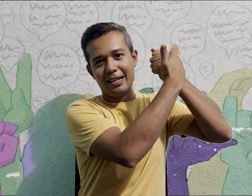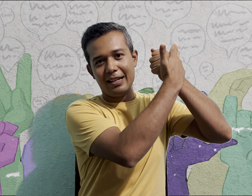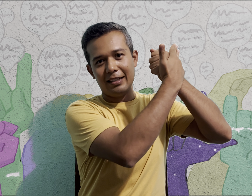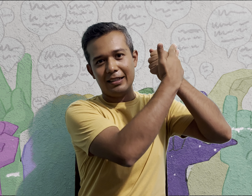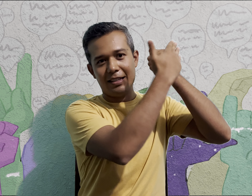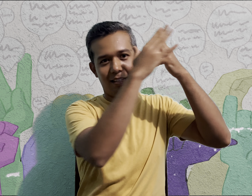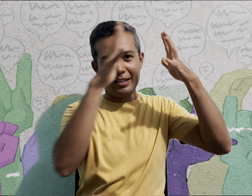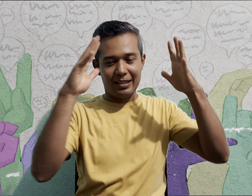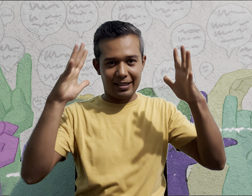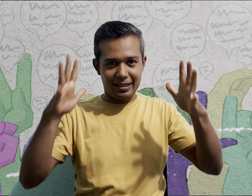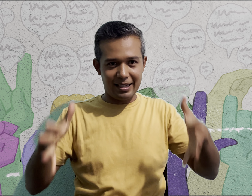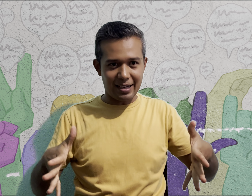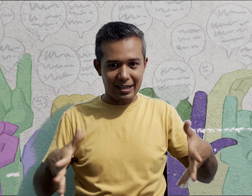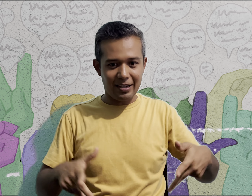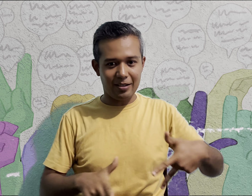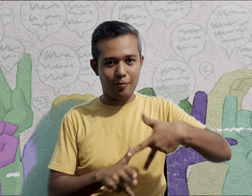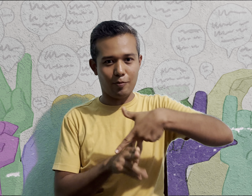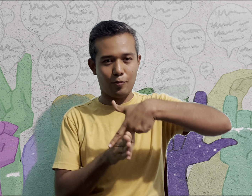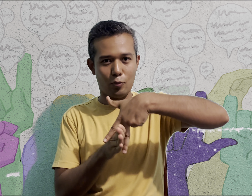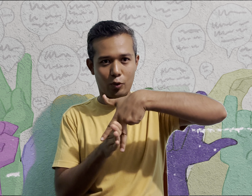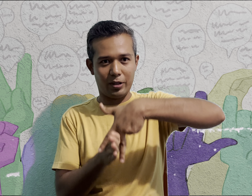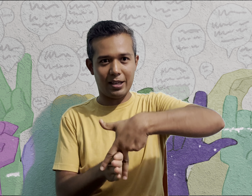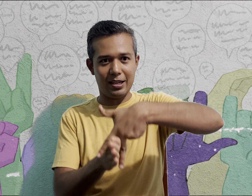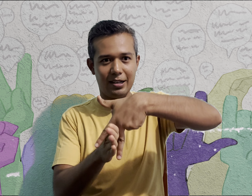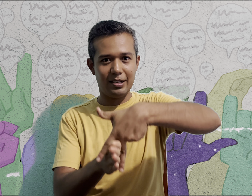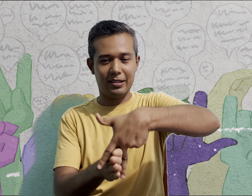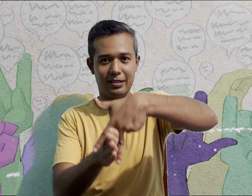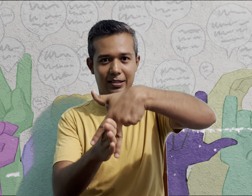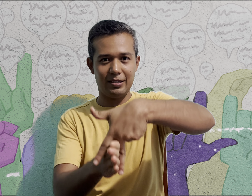advertencia, ya, montar,